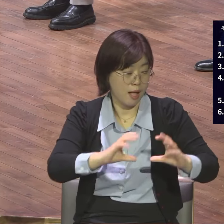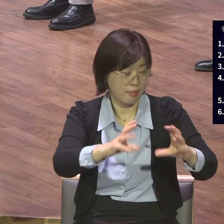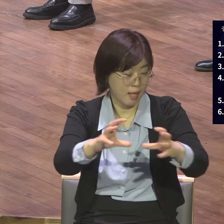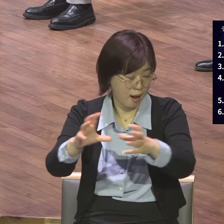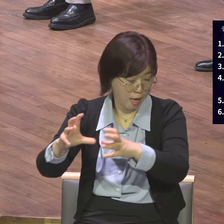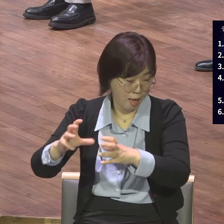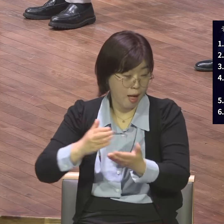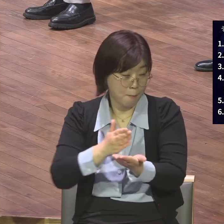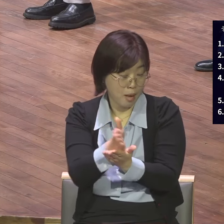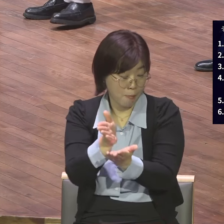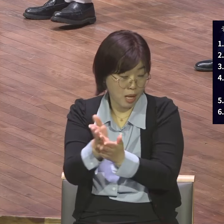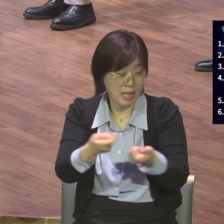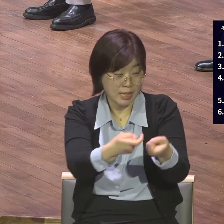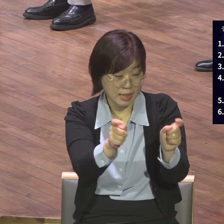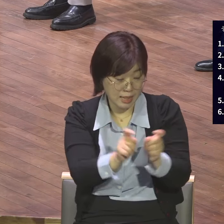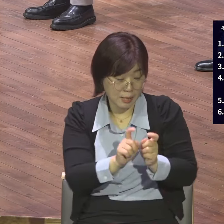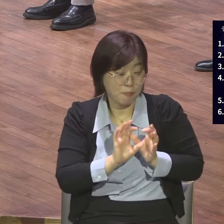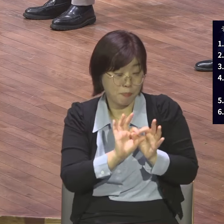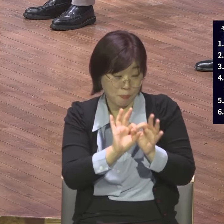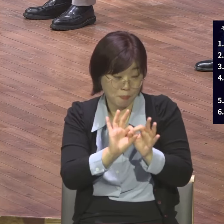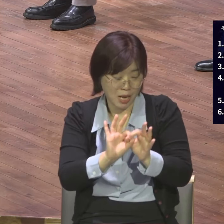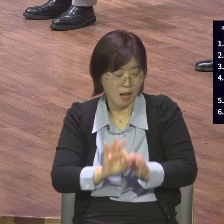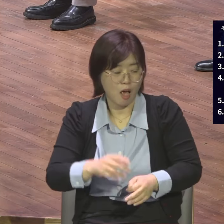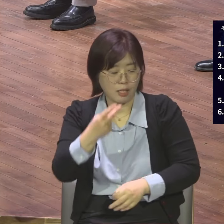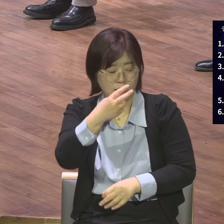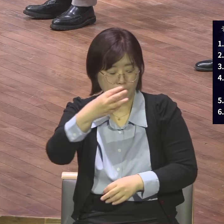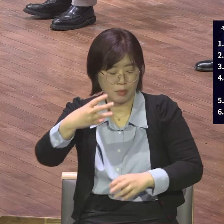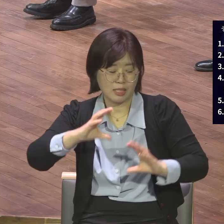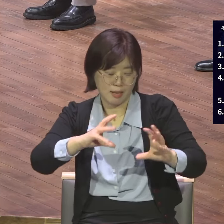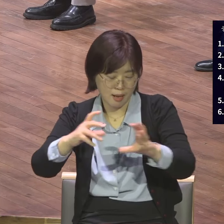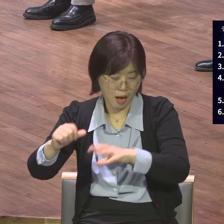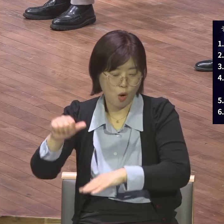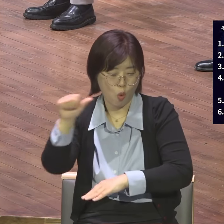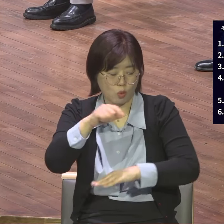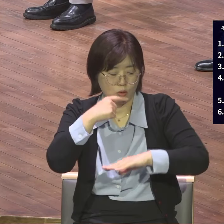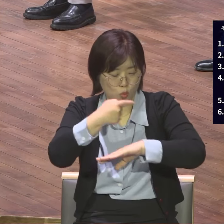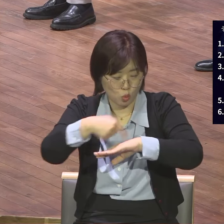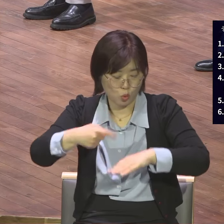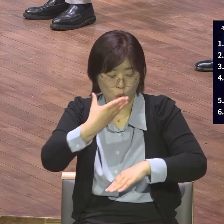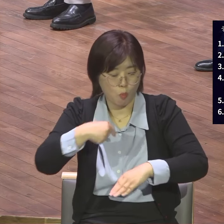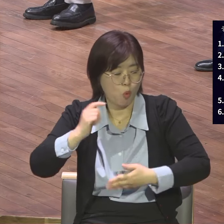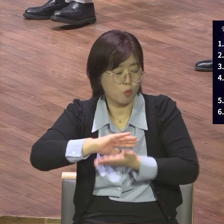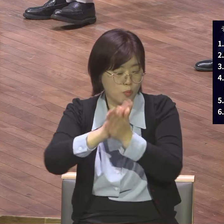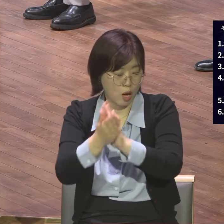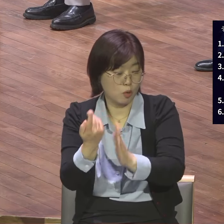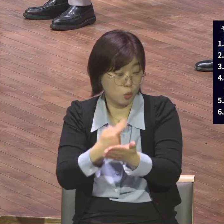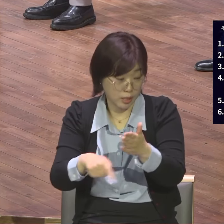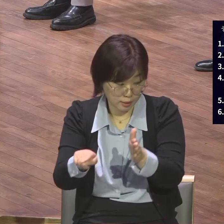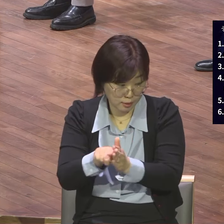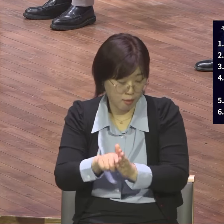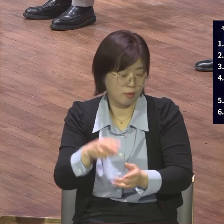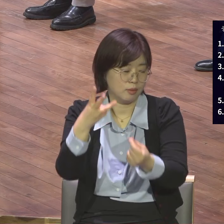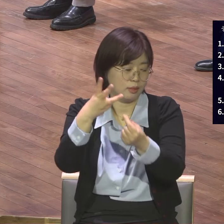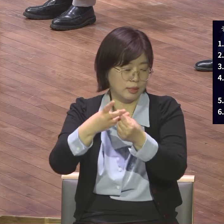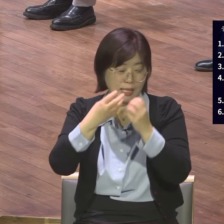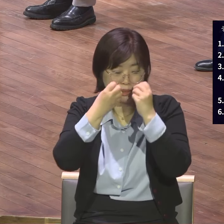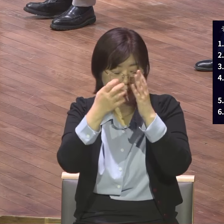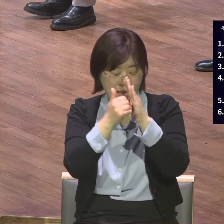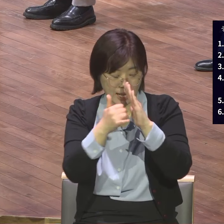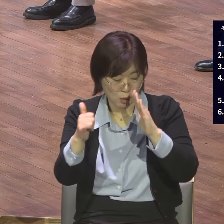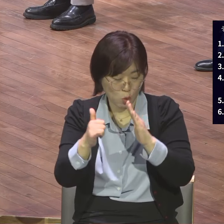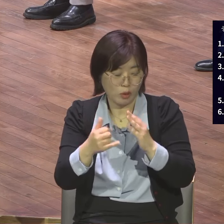복음화 한 나라를 품고 기도함으로 말미암아 그 나라의 흑암이 꺾이게 하여 주시옵소서. 새가족 예배와 함께